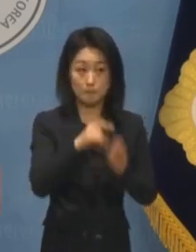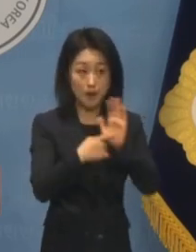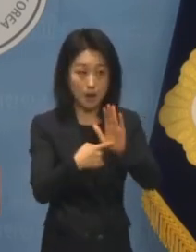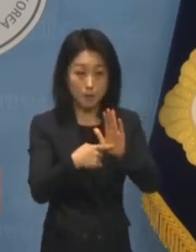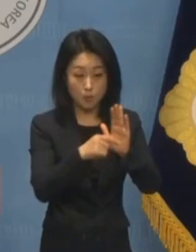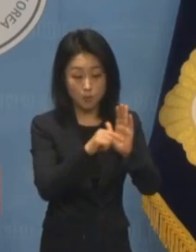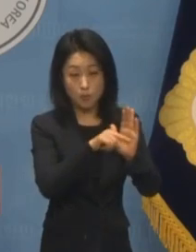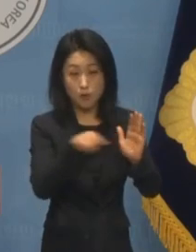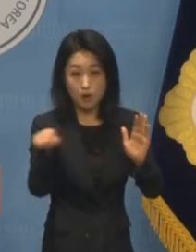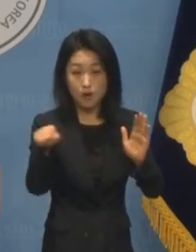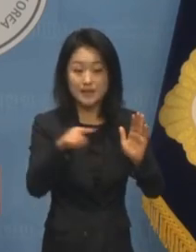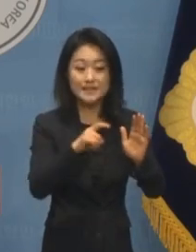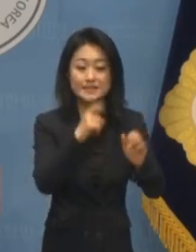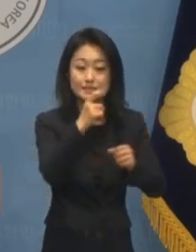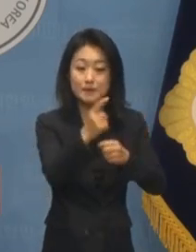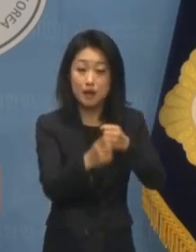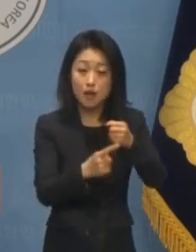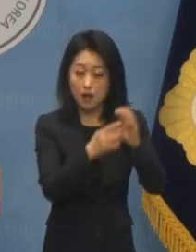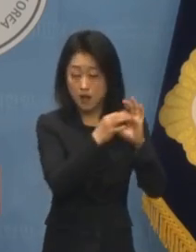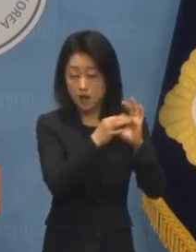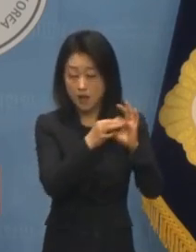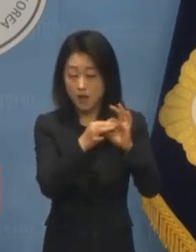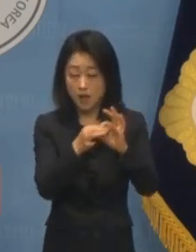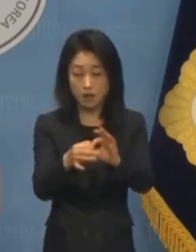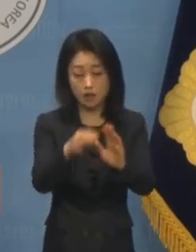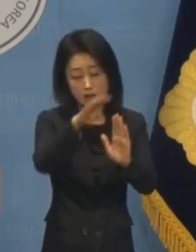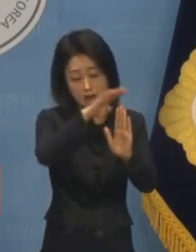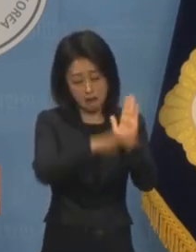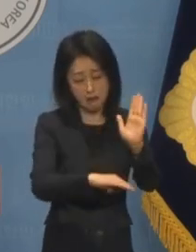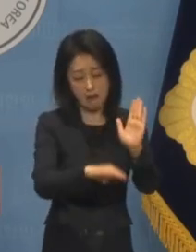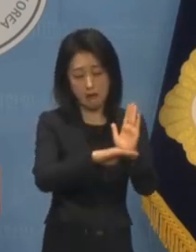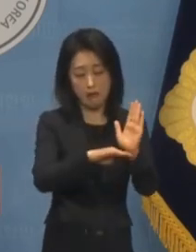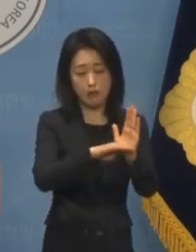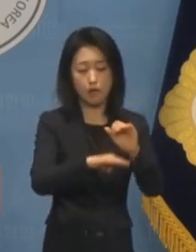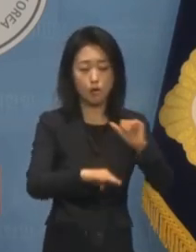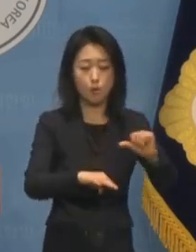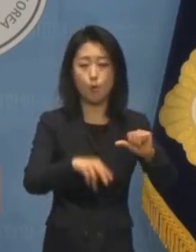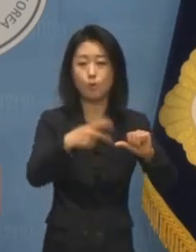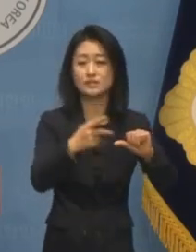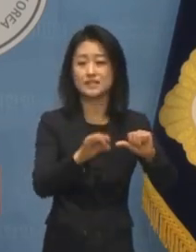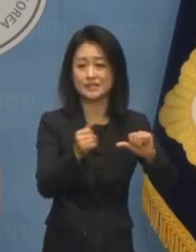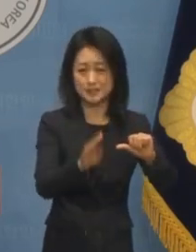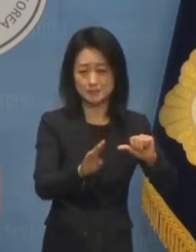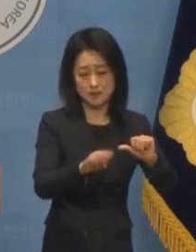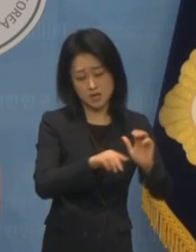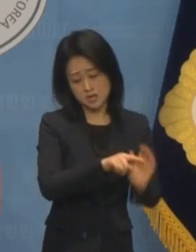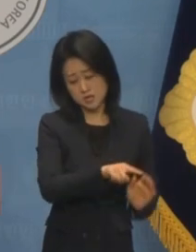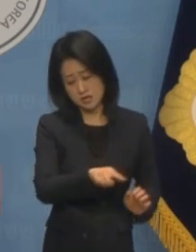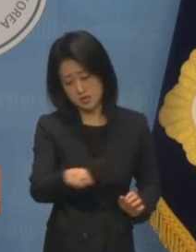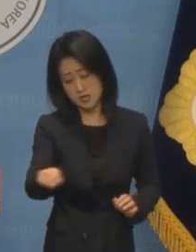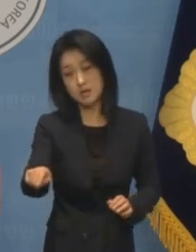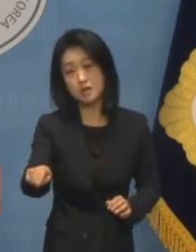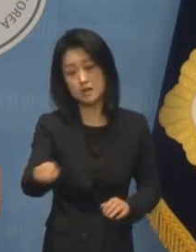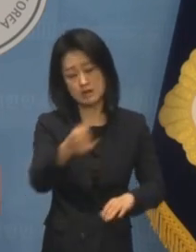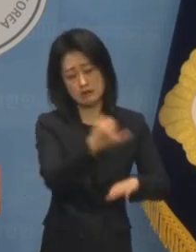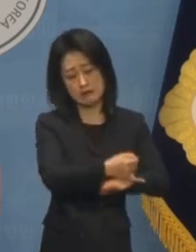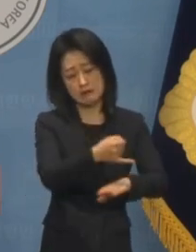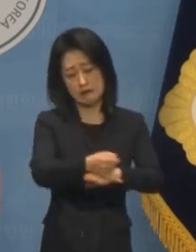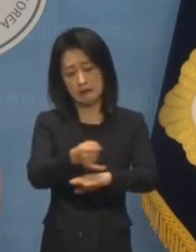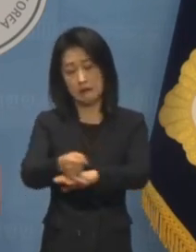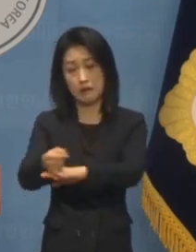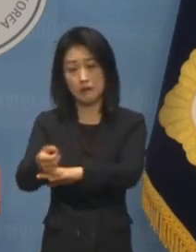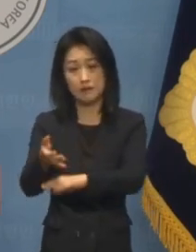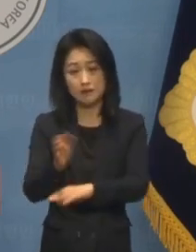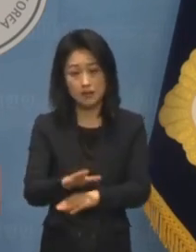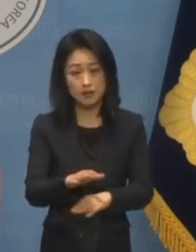11년 연속 5등급에 머물러 있는 이 현실에 대해서 이정식 장관은 도대체 무엇이라고 변명할